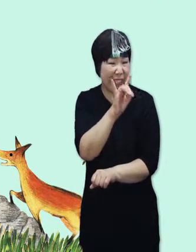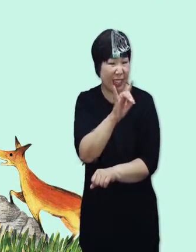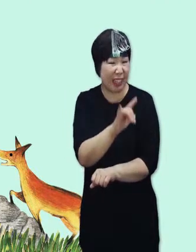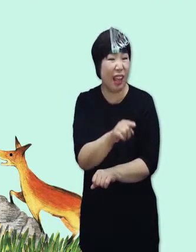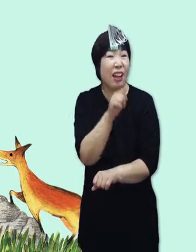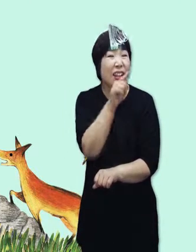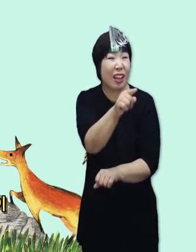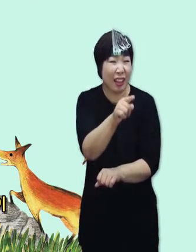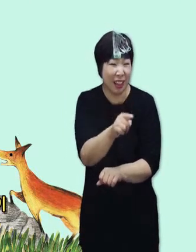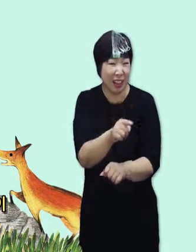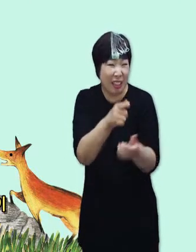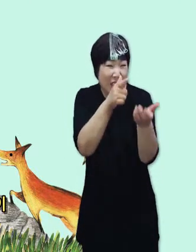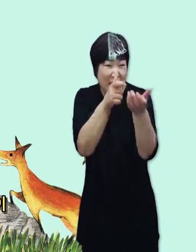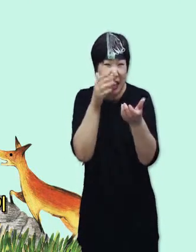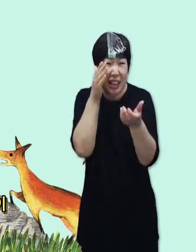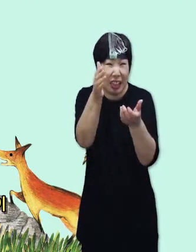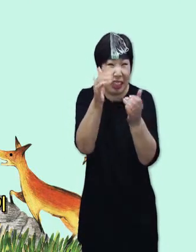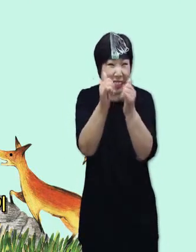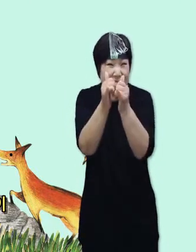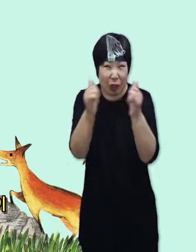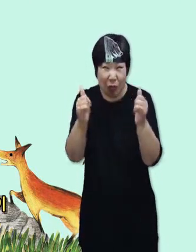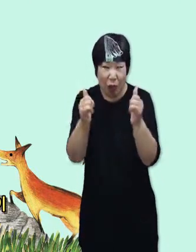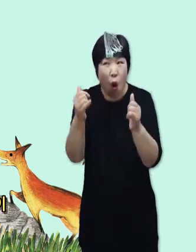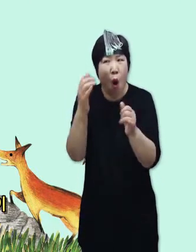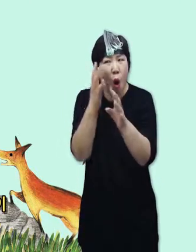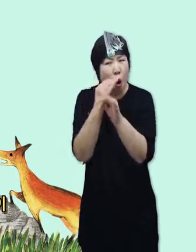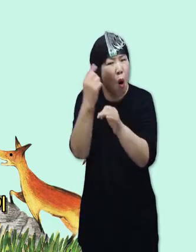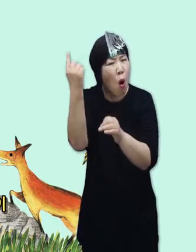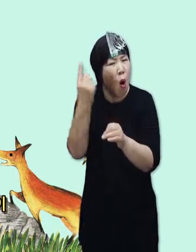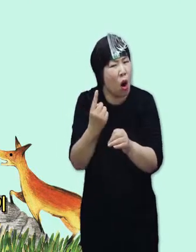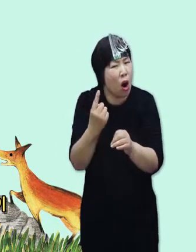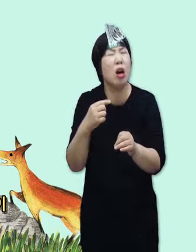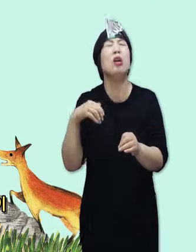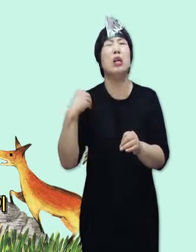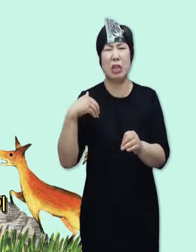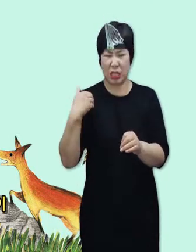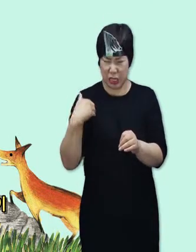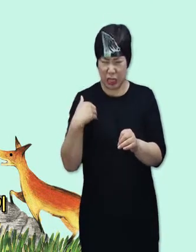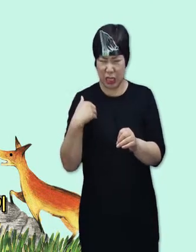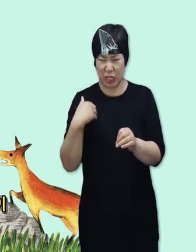여우야, 넌 사냥꾼이나